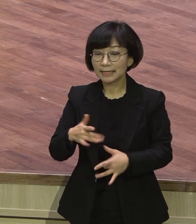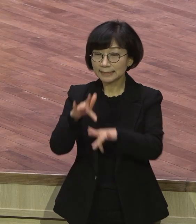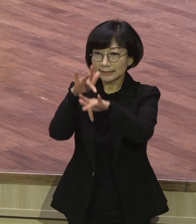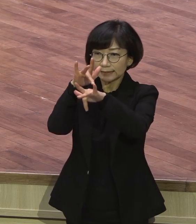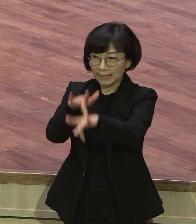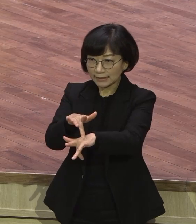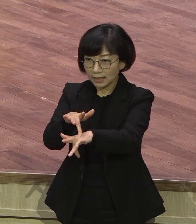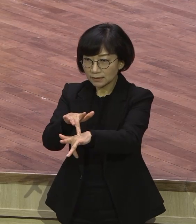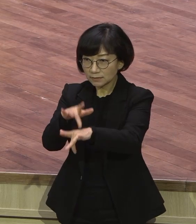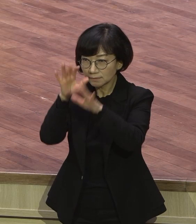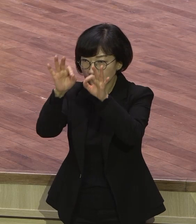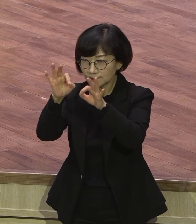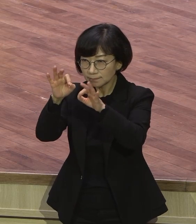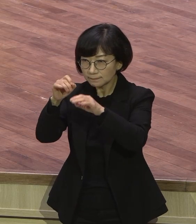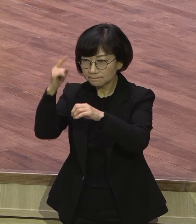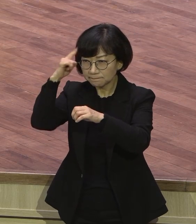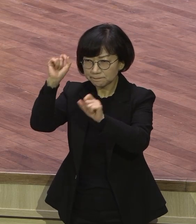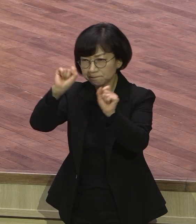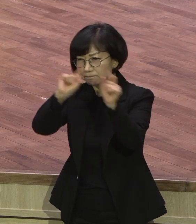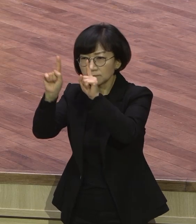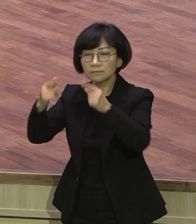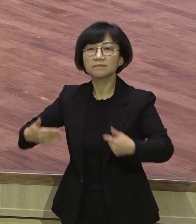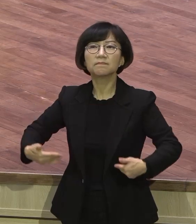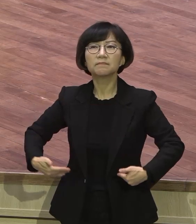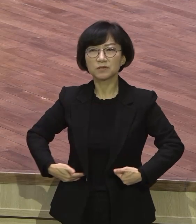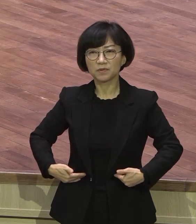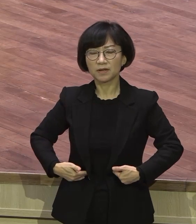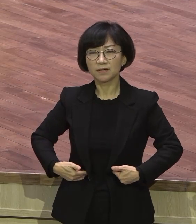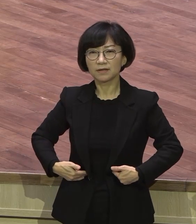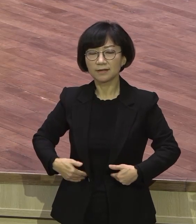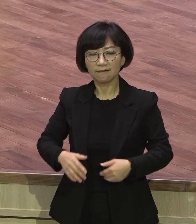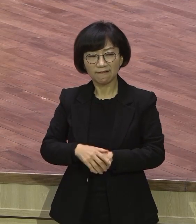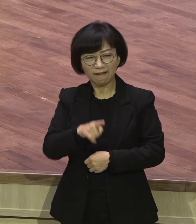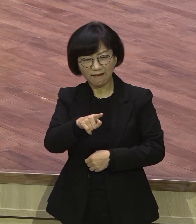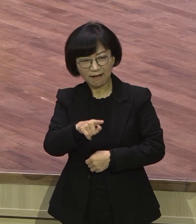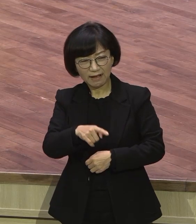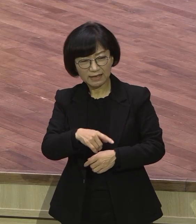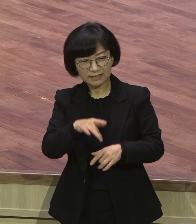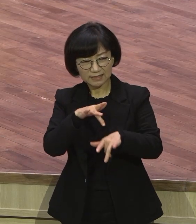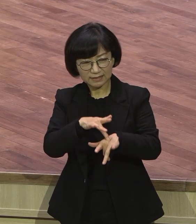열려야 돼요. 사단의 고도의 전략으로 이렇게 망가뜨려놨어요. 전부 다